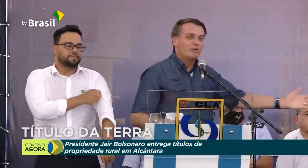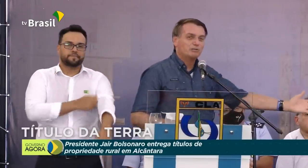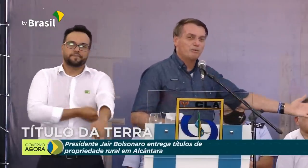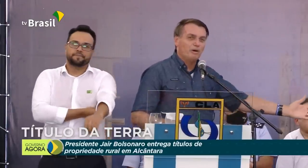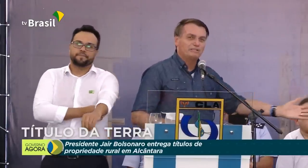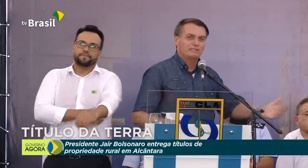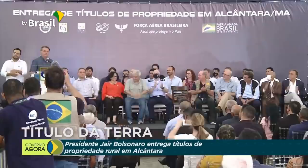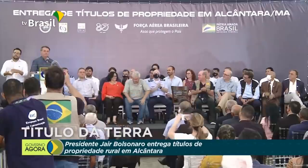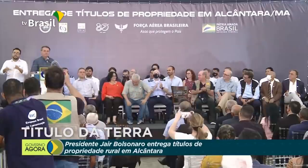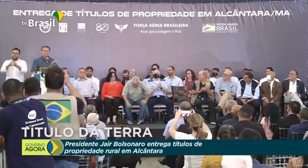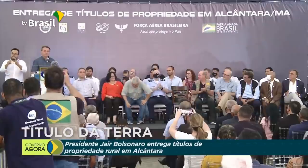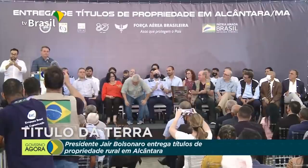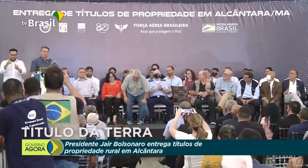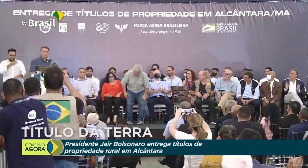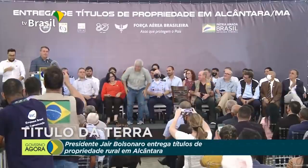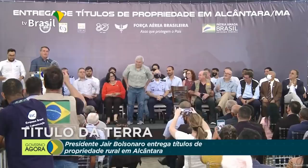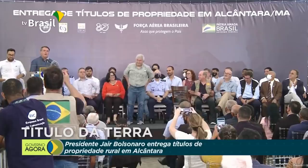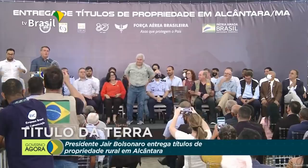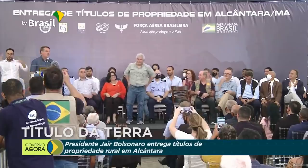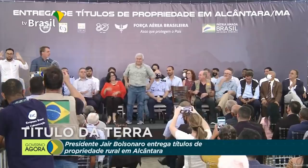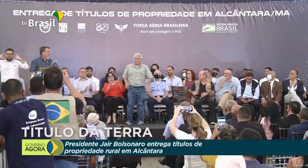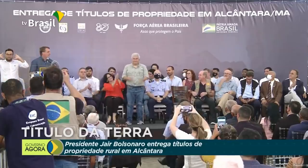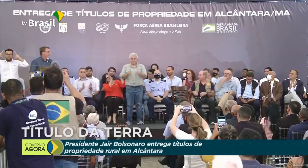O Marcos Pontes,